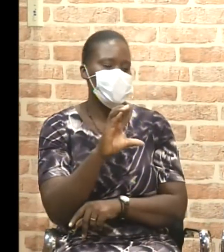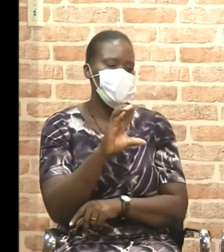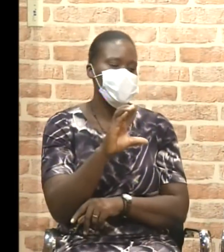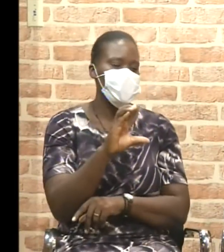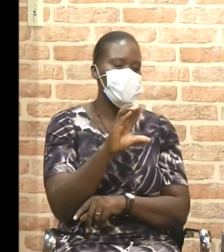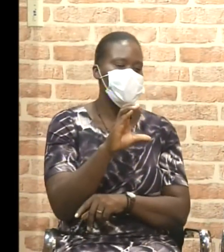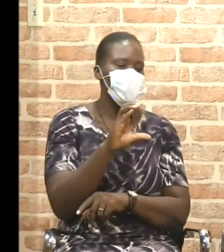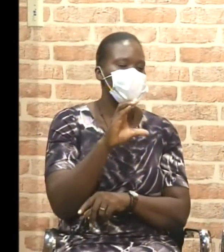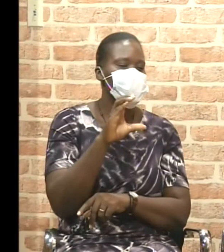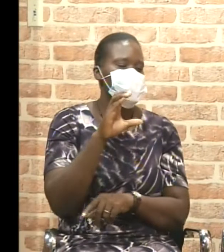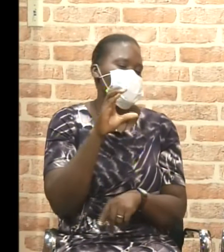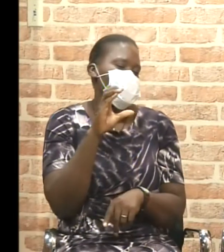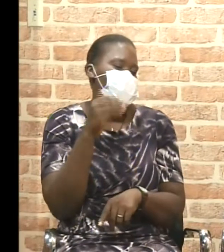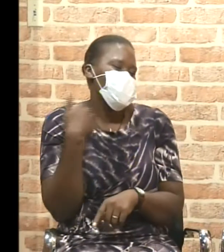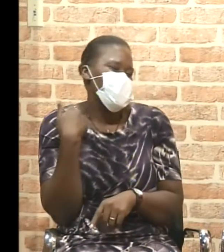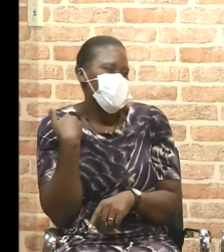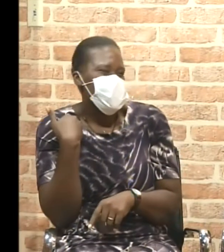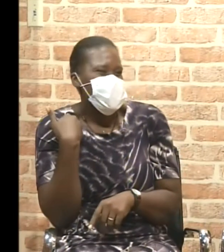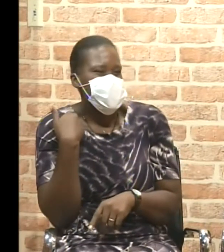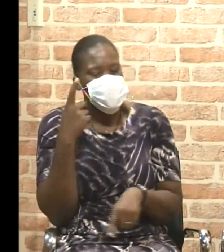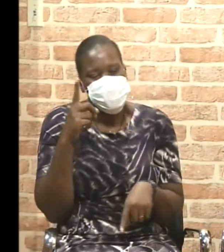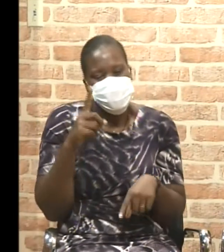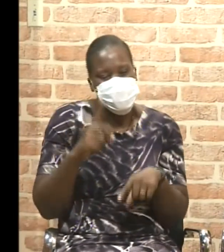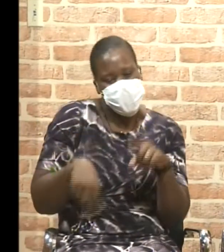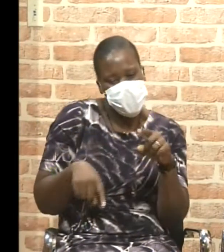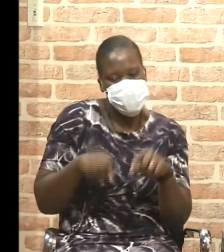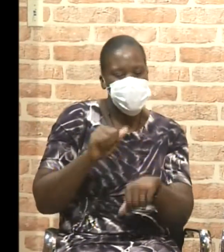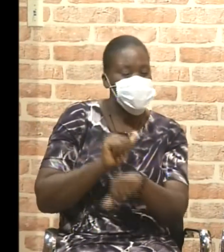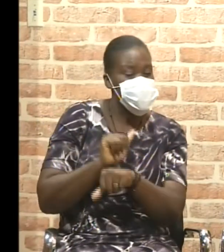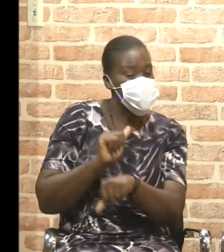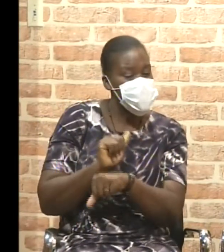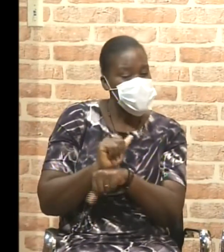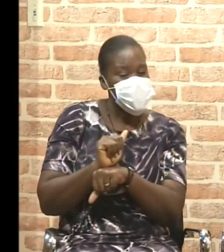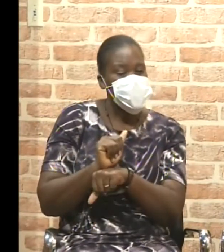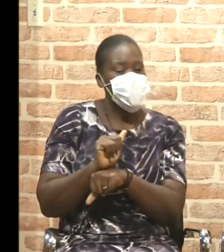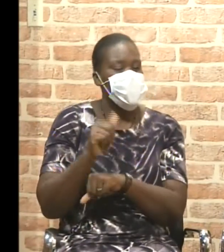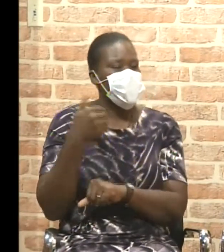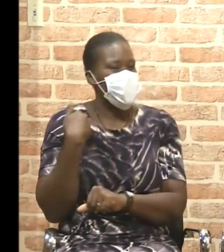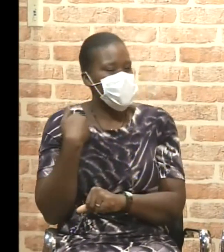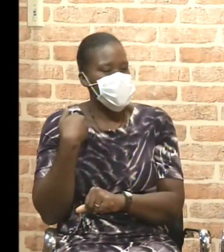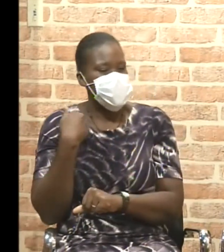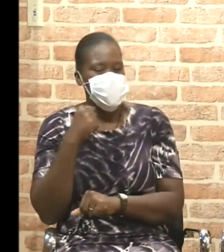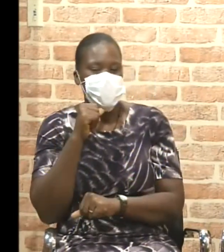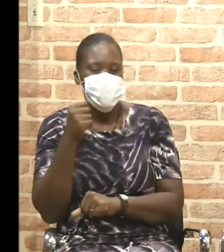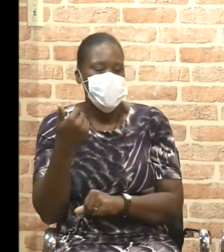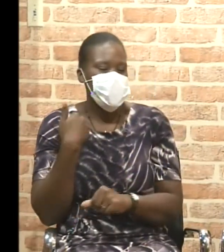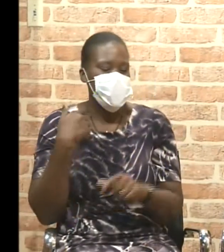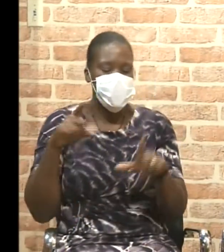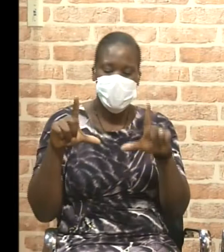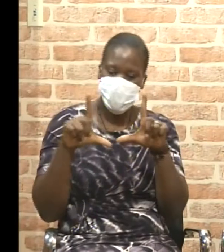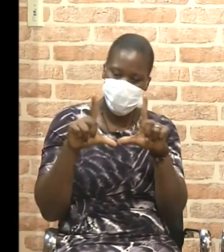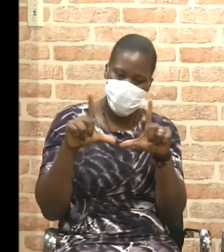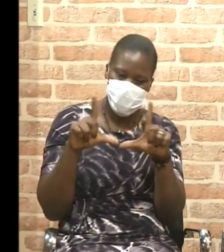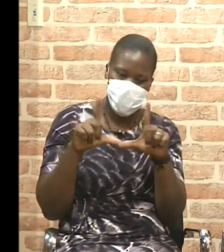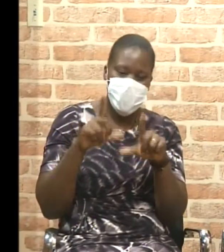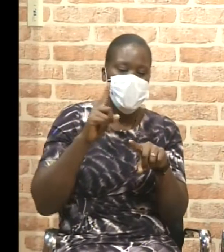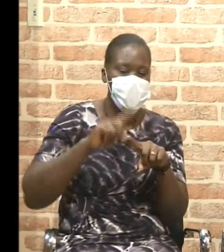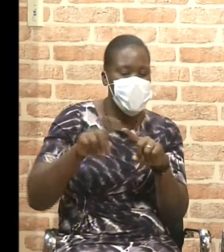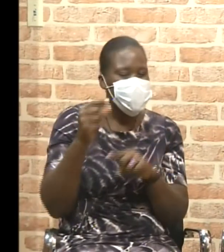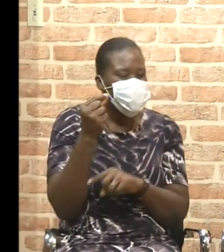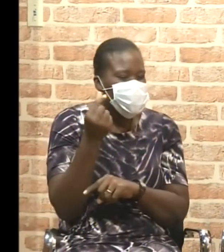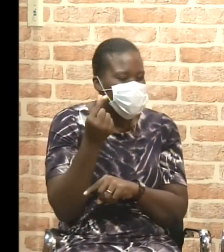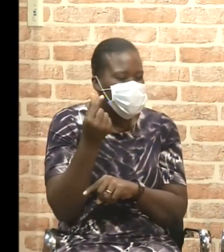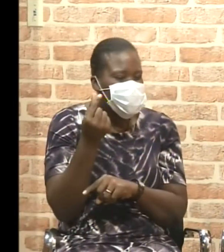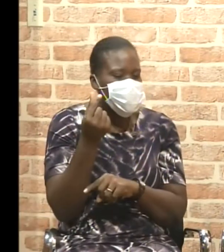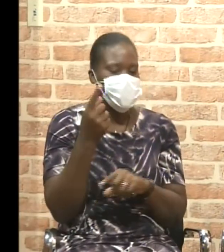donc ou gagner ou pas besoin de quantité mon handicapé qui licencié, mais par contre, bon petite quantité. Et maintenant, petite quantité, ça, depuis nous